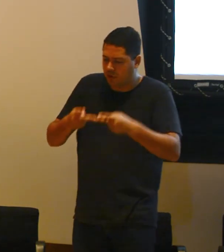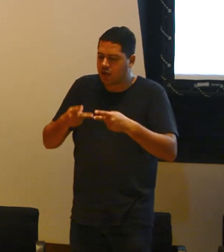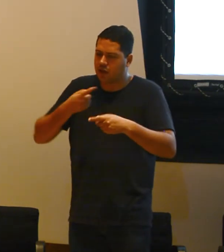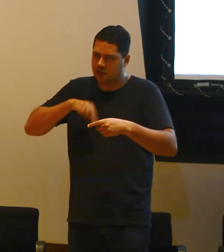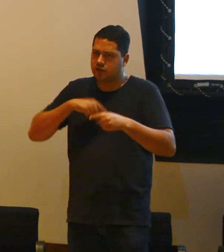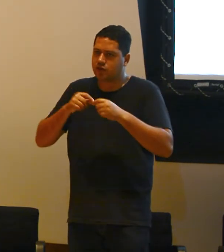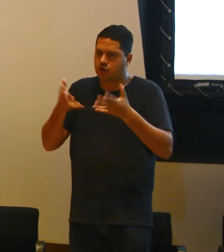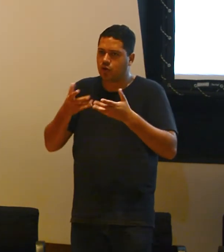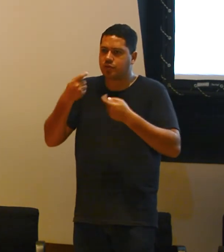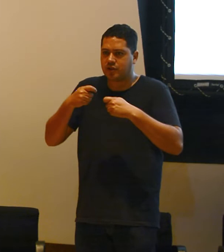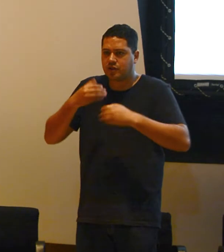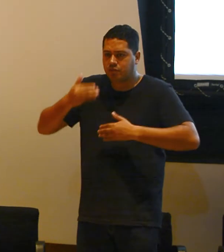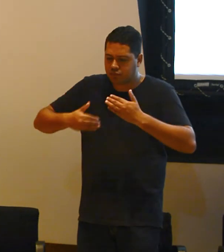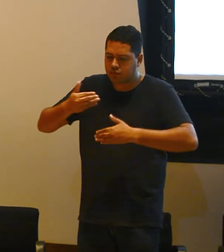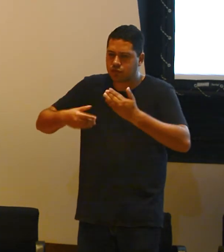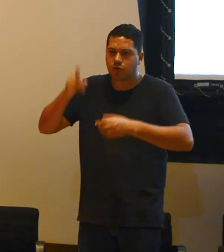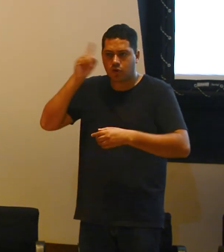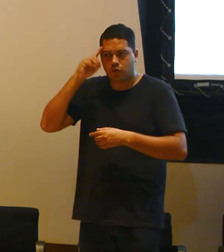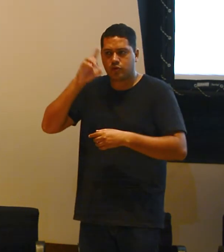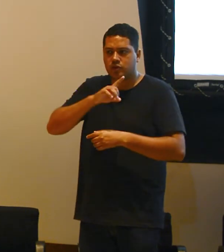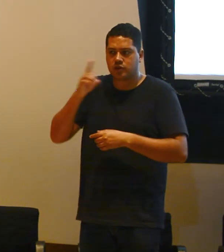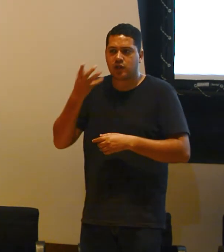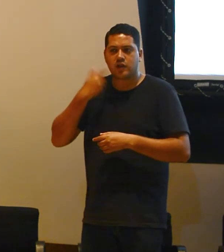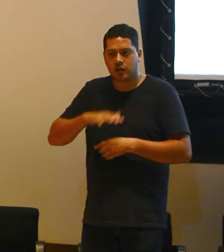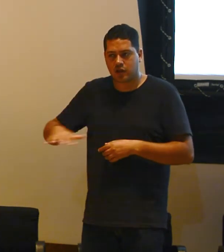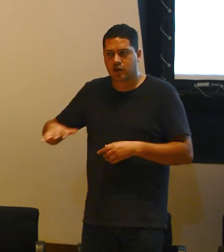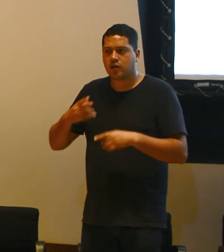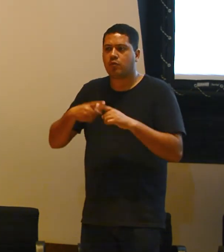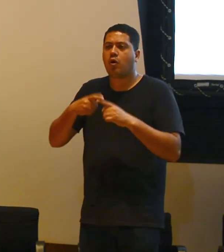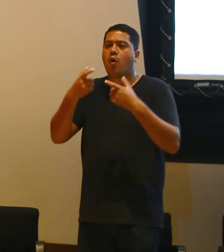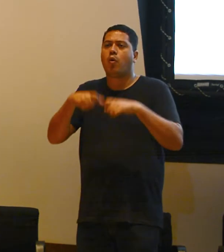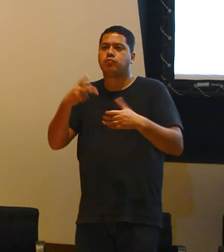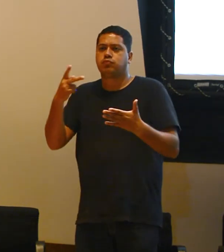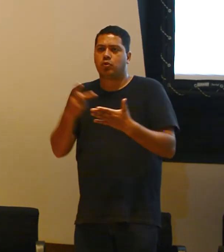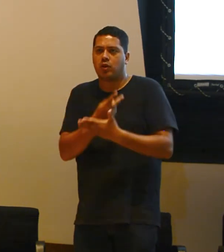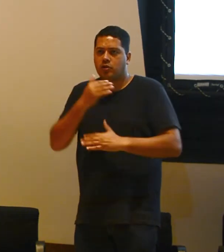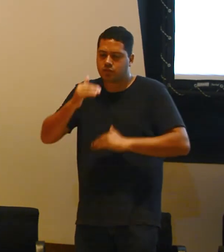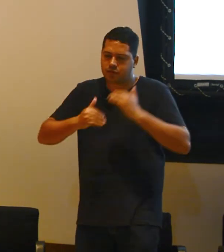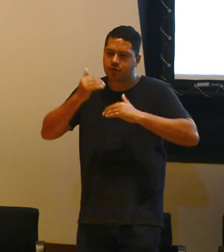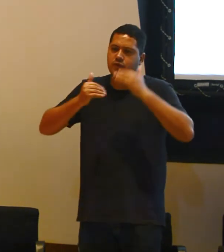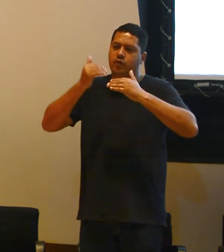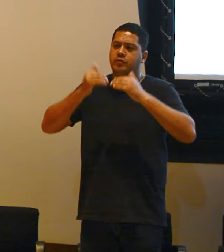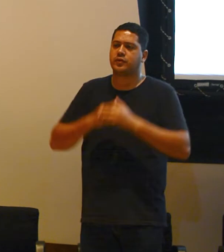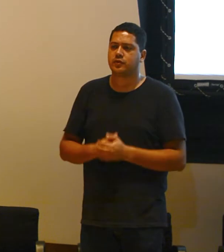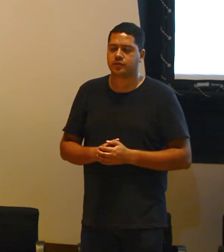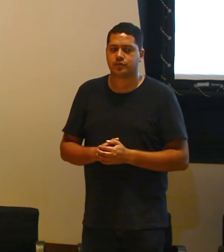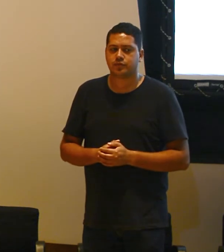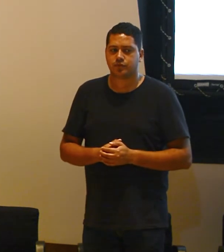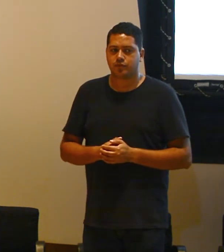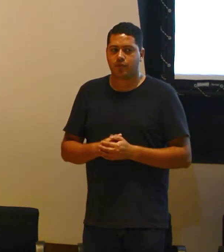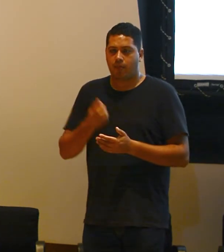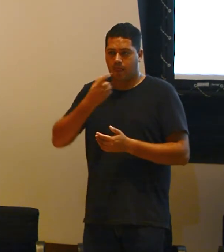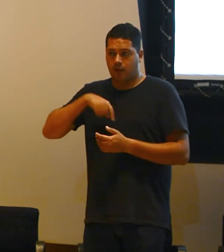dessa criança, porque é onde realmente vai acontecer o desenvolvimento. Então, a gente sempre fala,